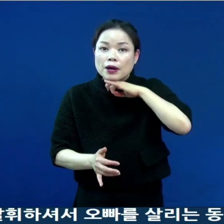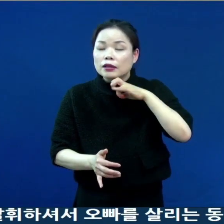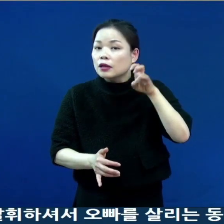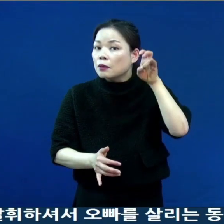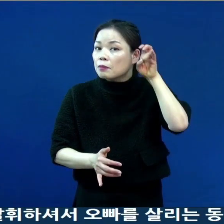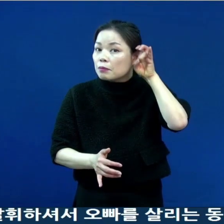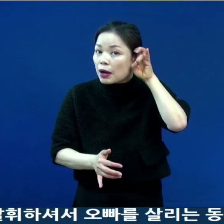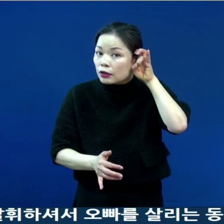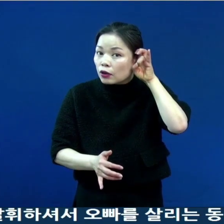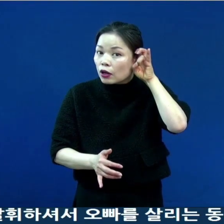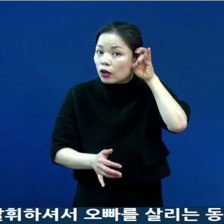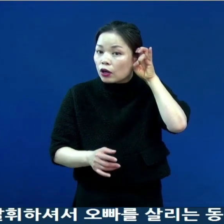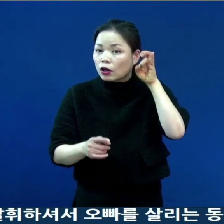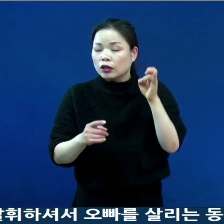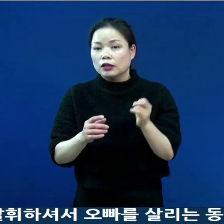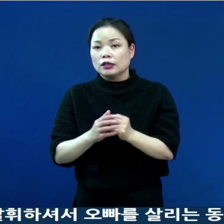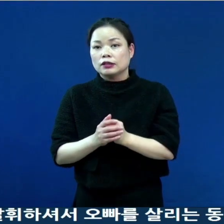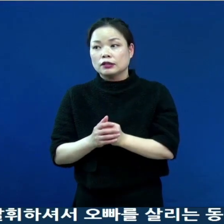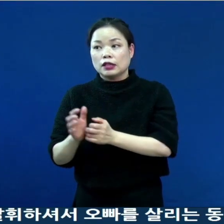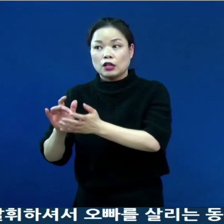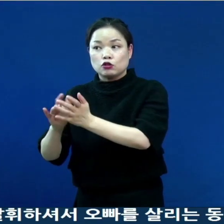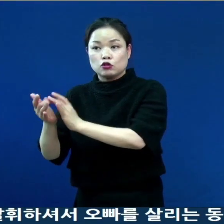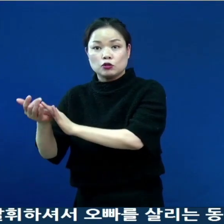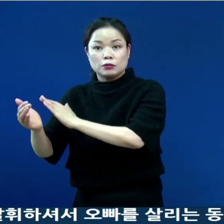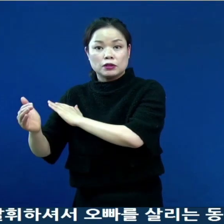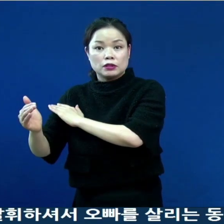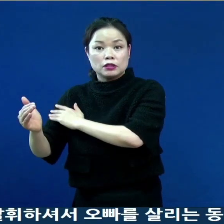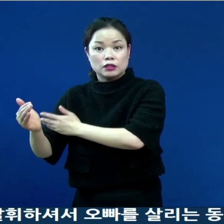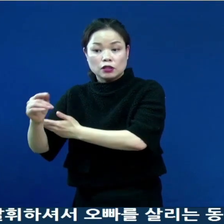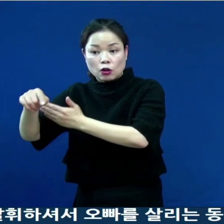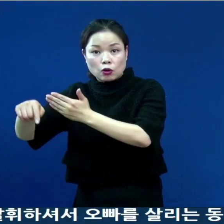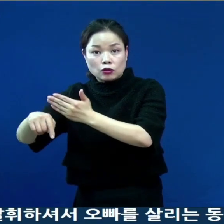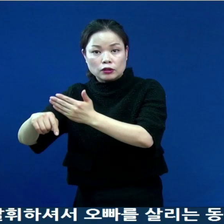능력 중에 오빠를 살리는